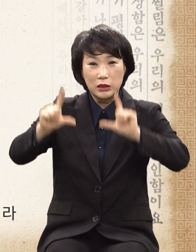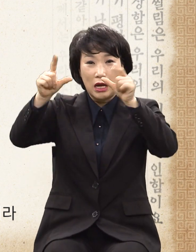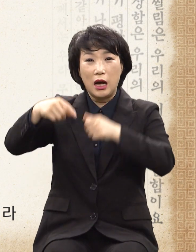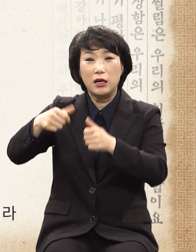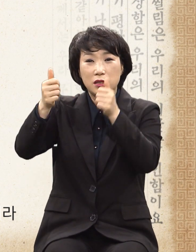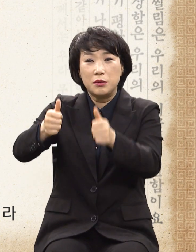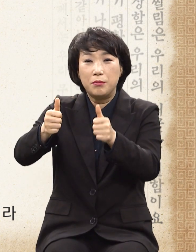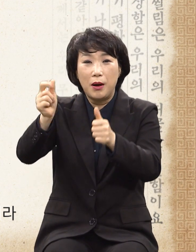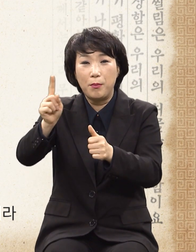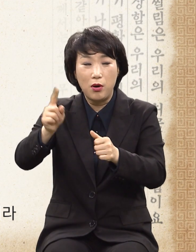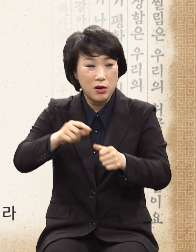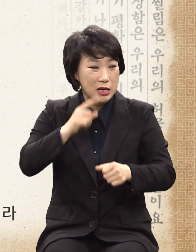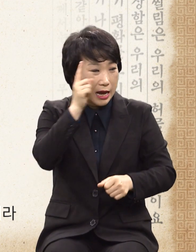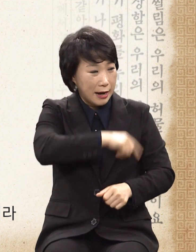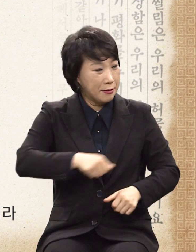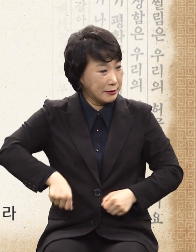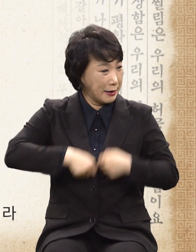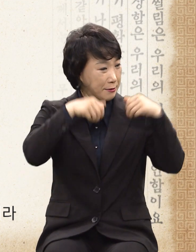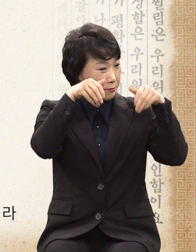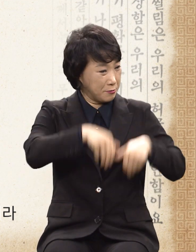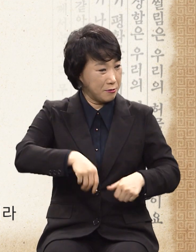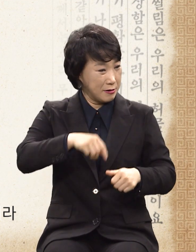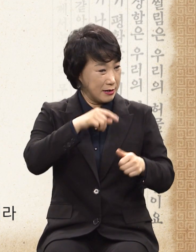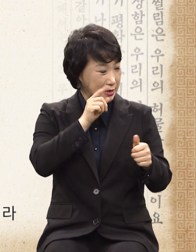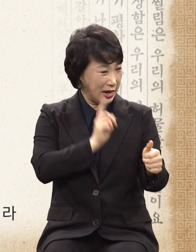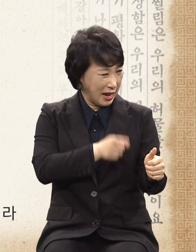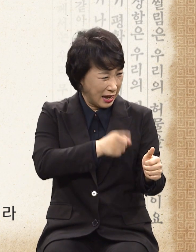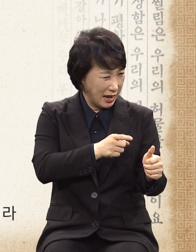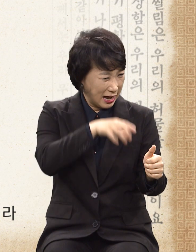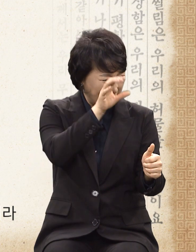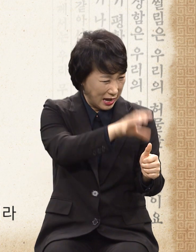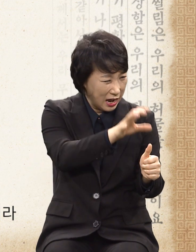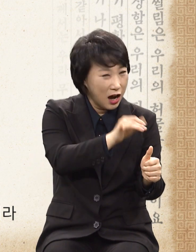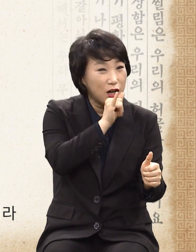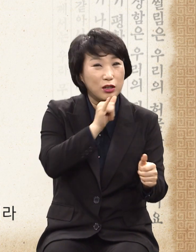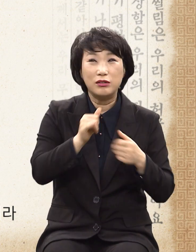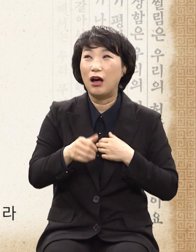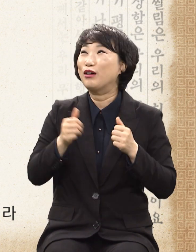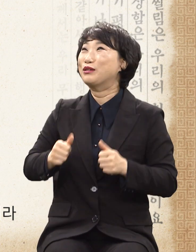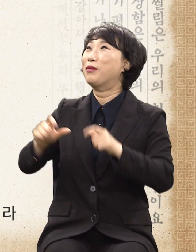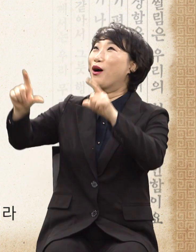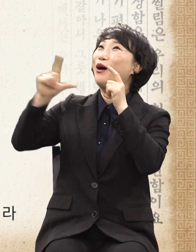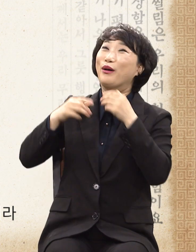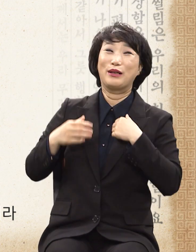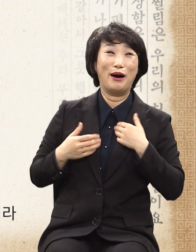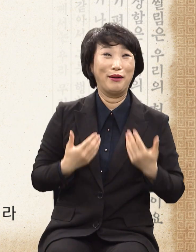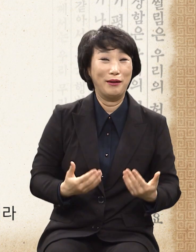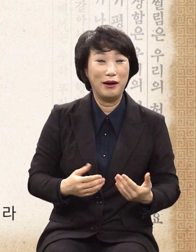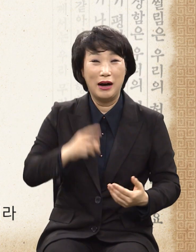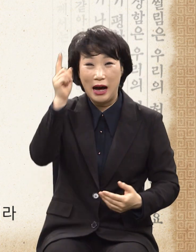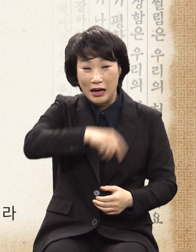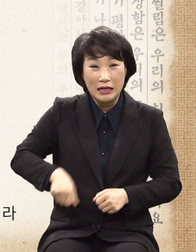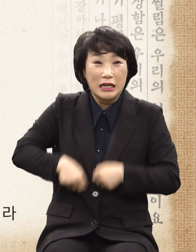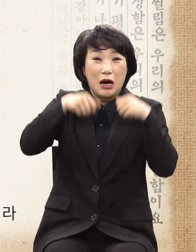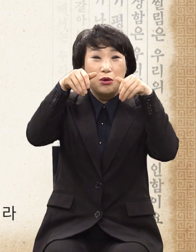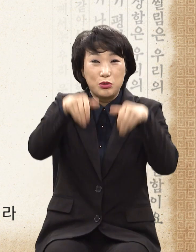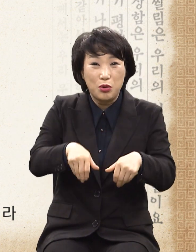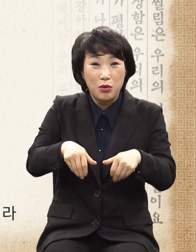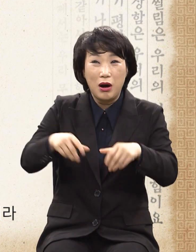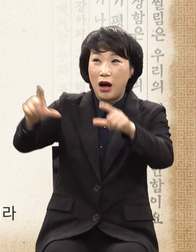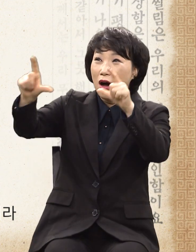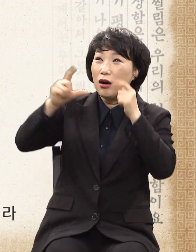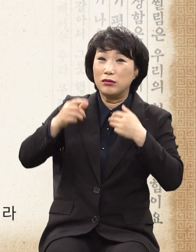종아, 응? 악하고 게으른 종아, 응? 악하고 게으른